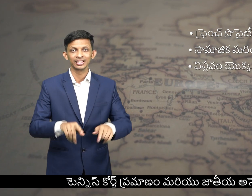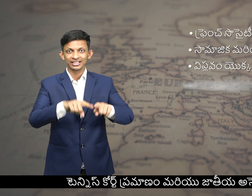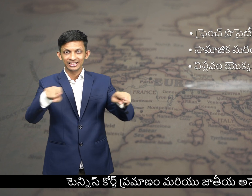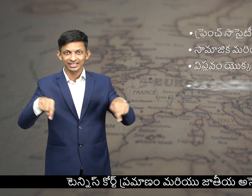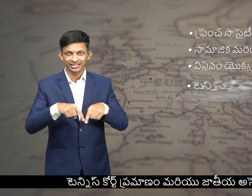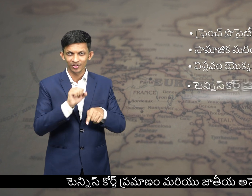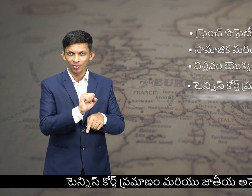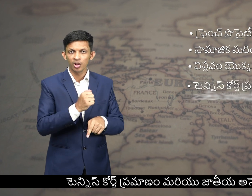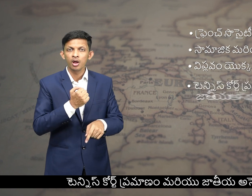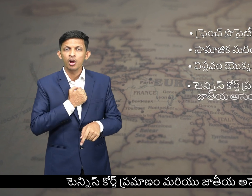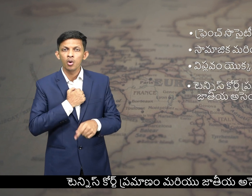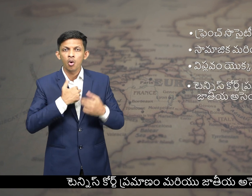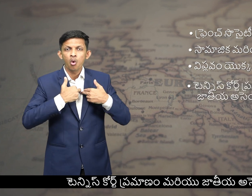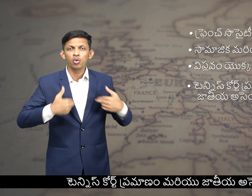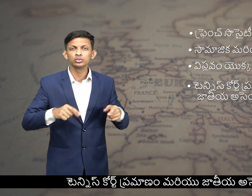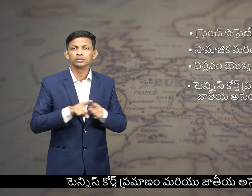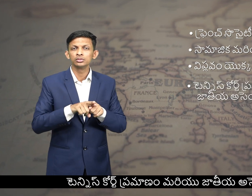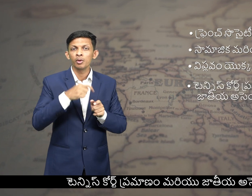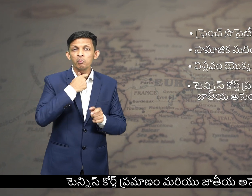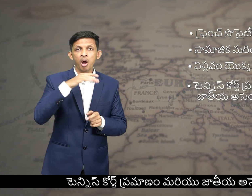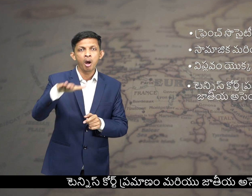టెన్నిస్ కోర్ట్ ప్రమాణం మరియు జాతీయ అసెంబ్లీ ప్రకటన.